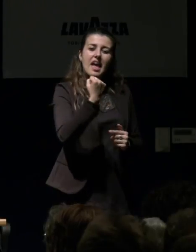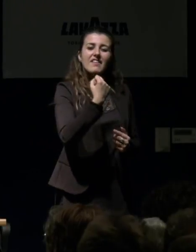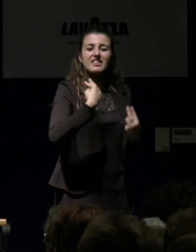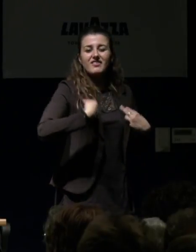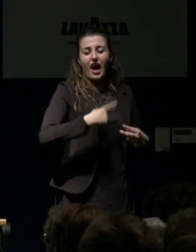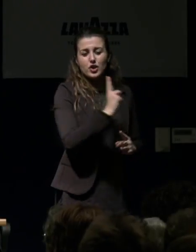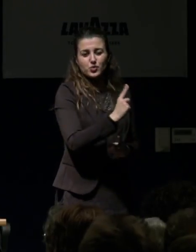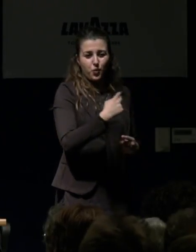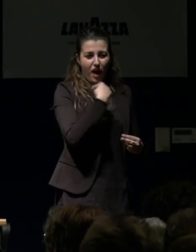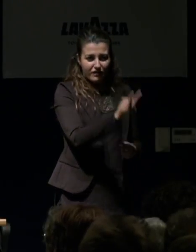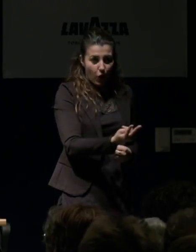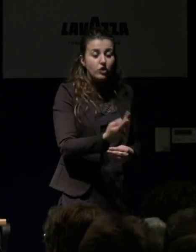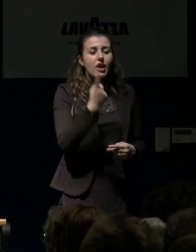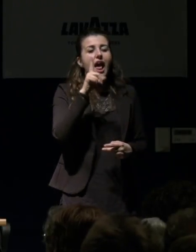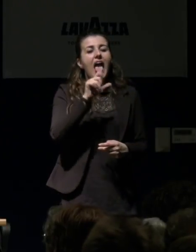un'opera